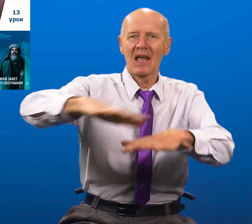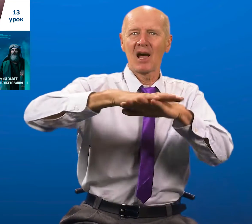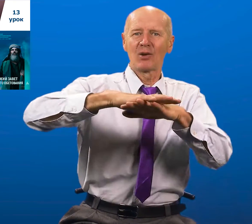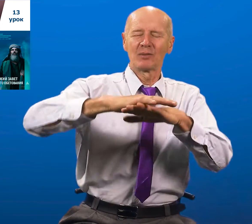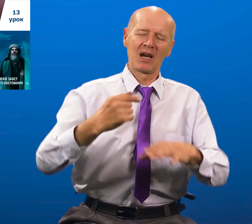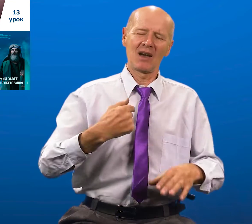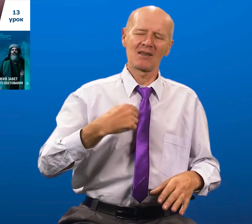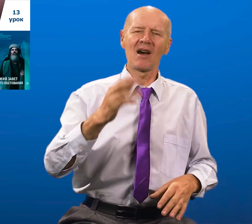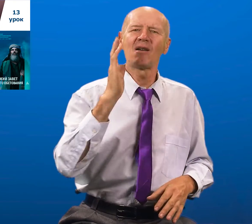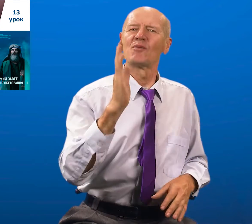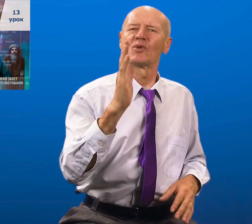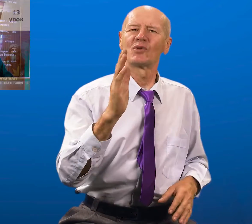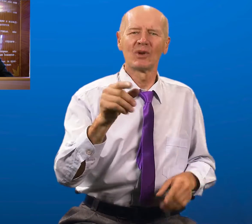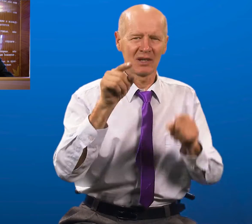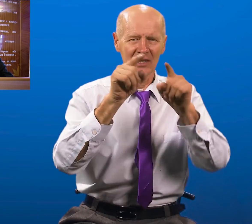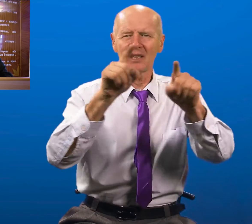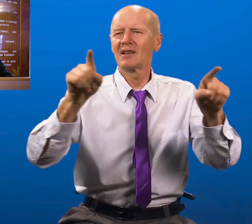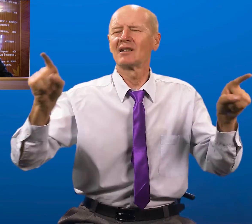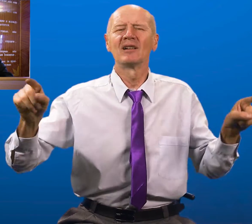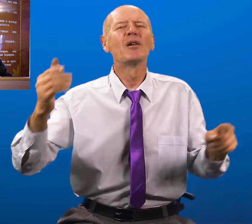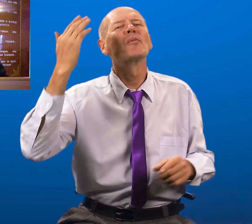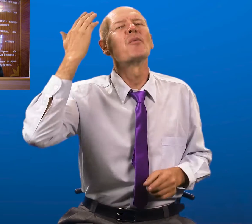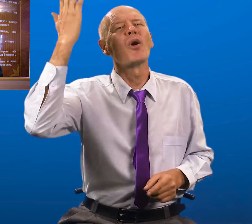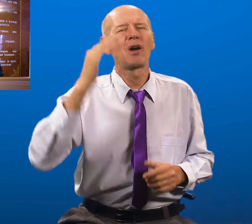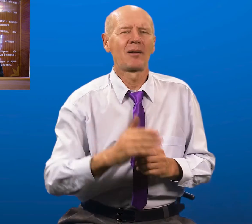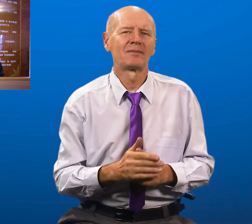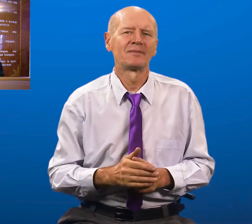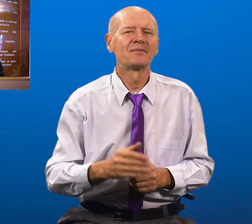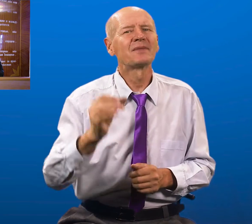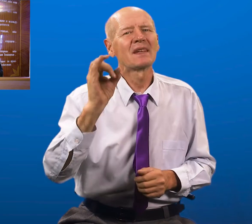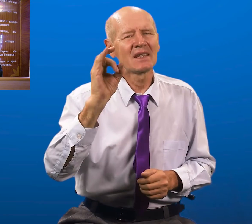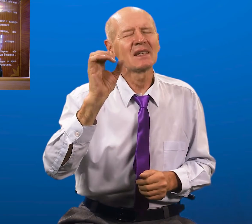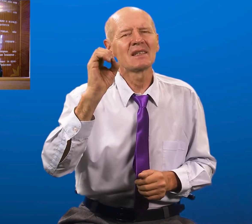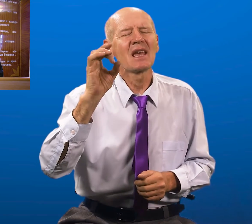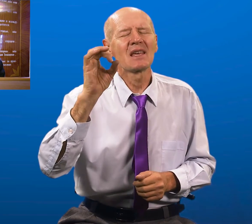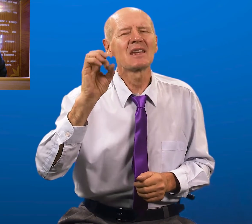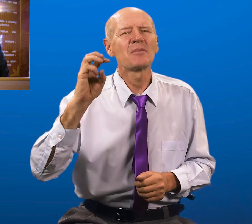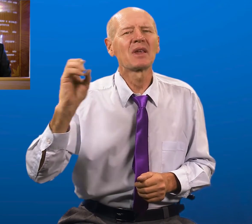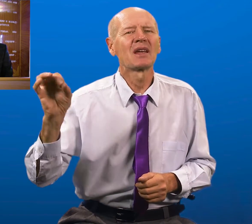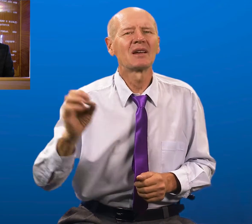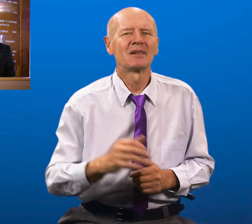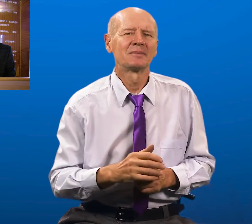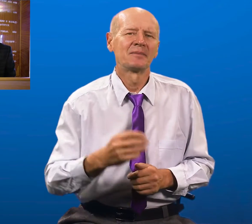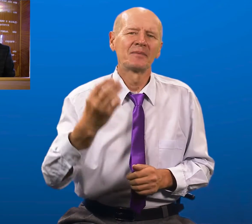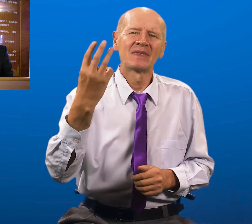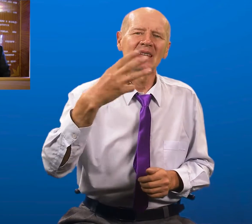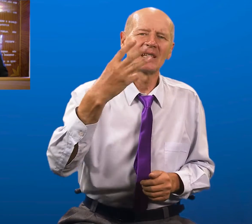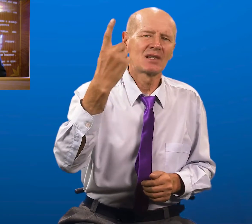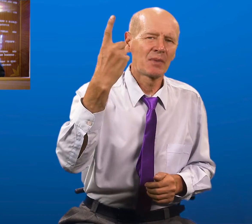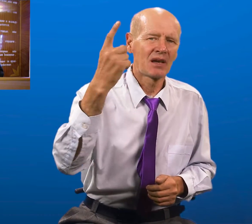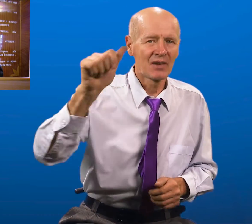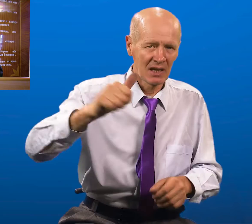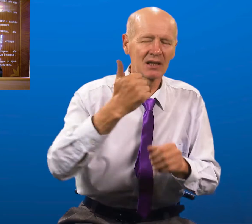народом». Книга пророка Иеремии, 31 глава, с 31 по 33